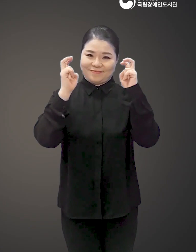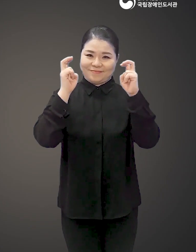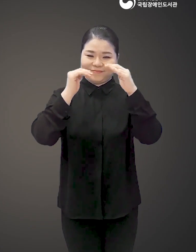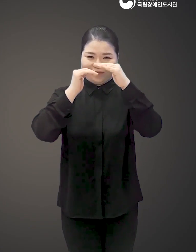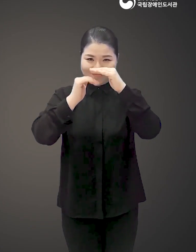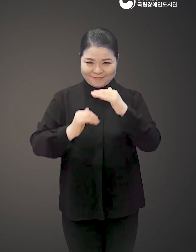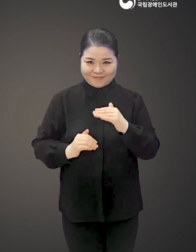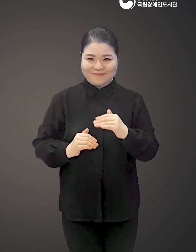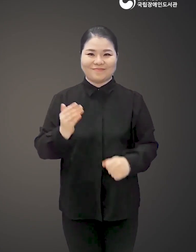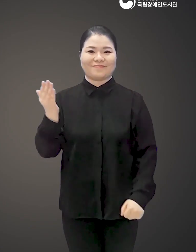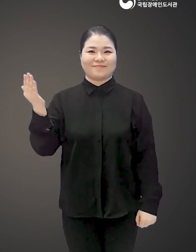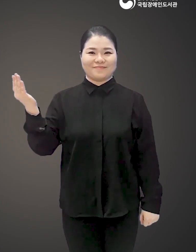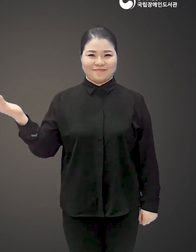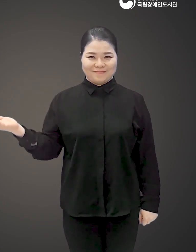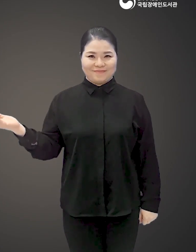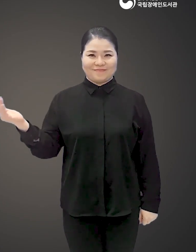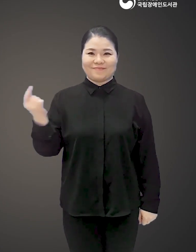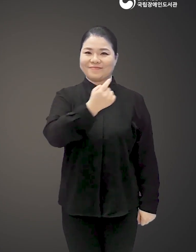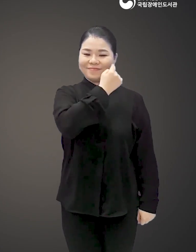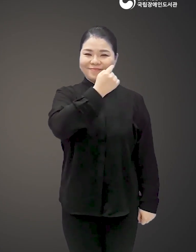저자 앤서니 호로이츠.